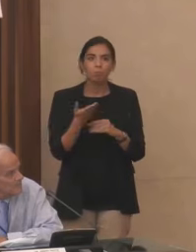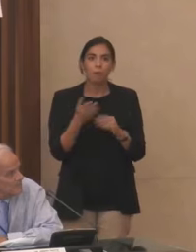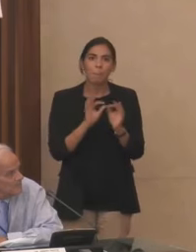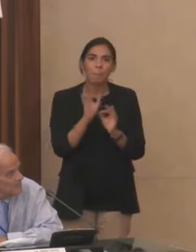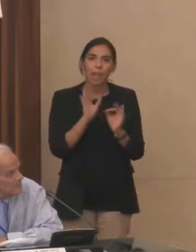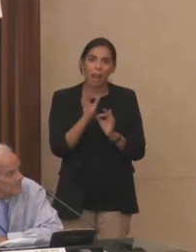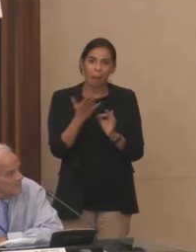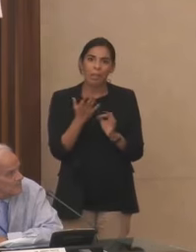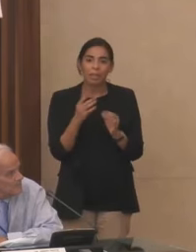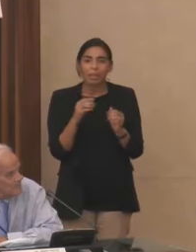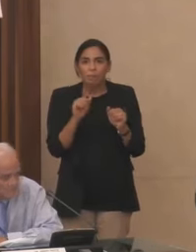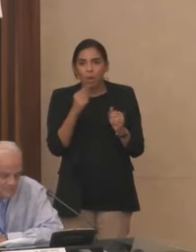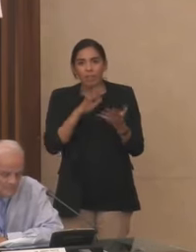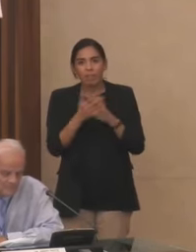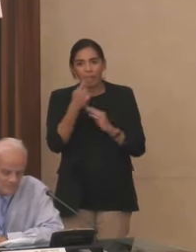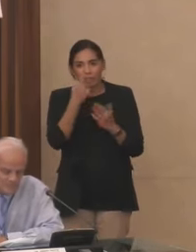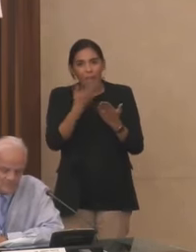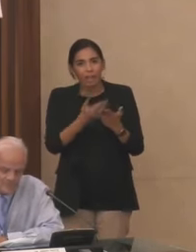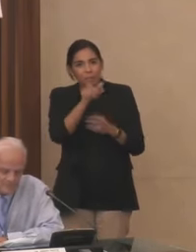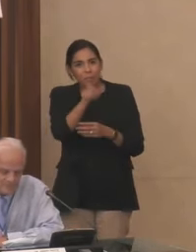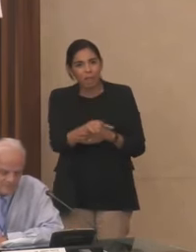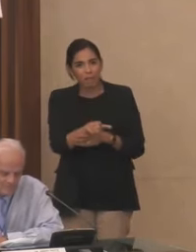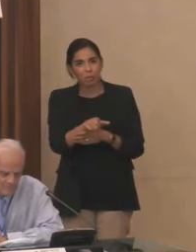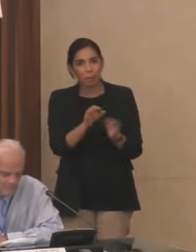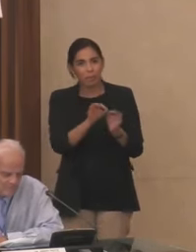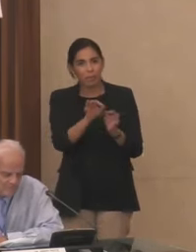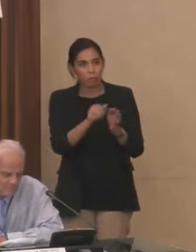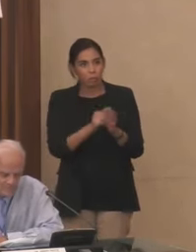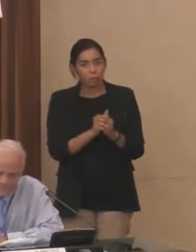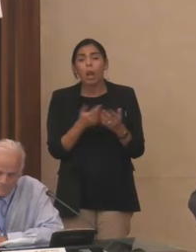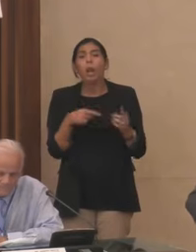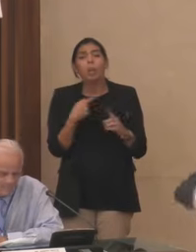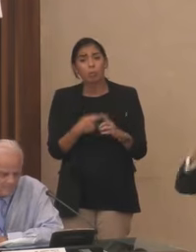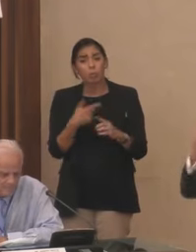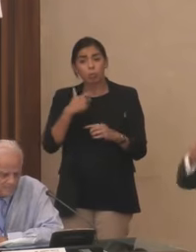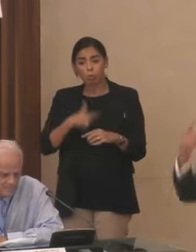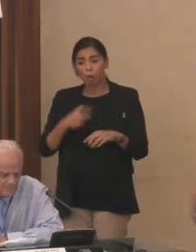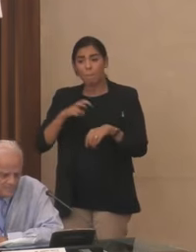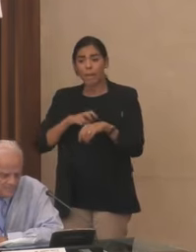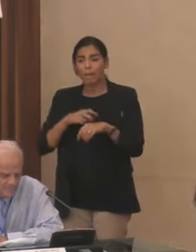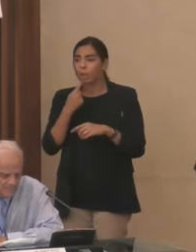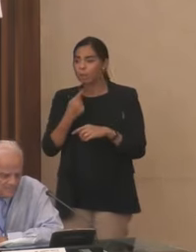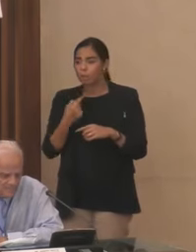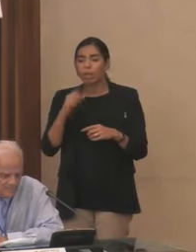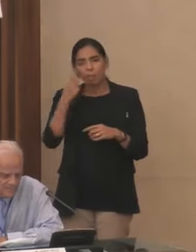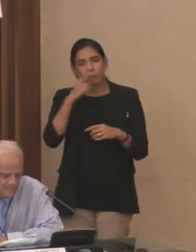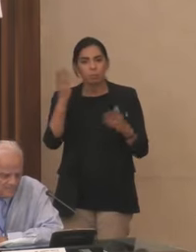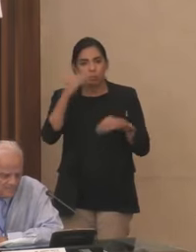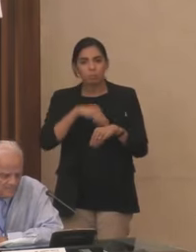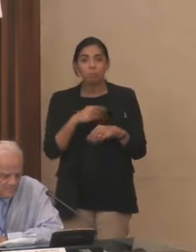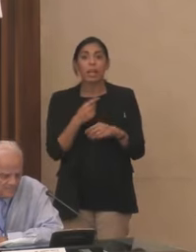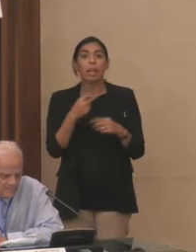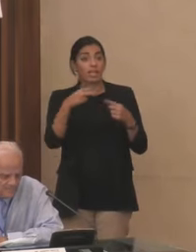assolutamente personalizzabili. Sarà il medico che deciderà: voglio un alert per sotto l'1%